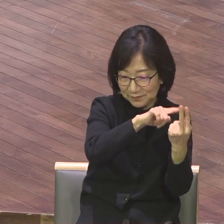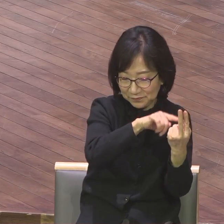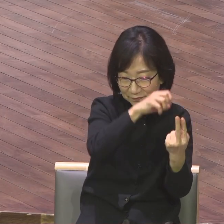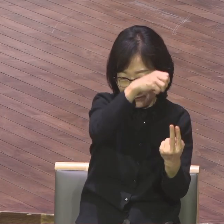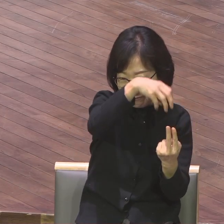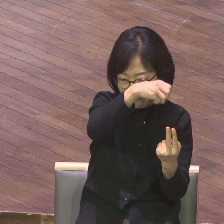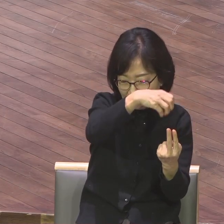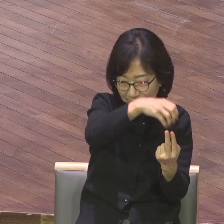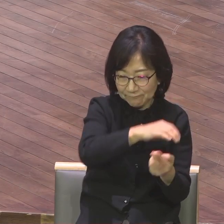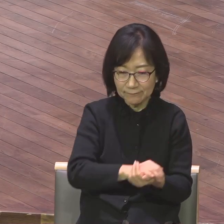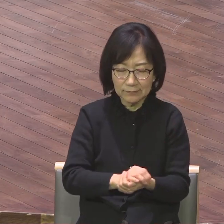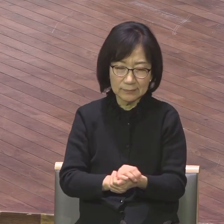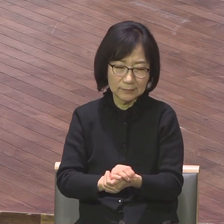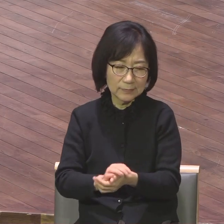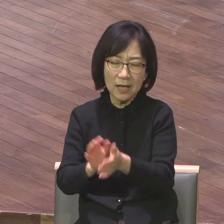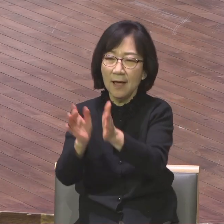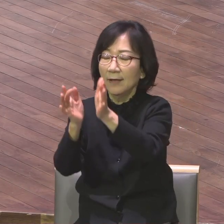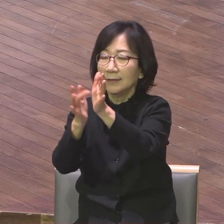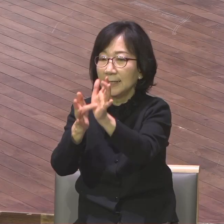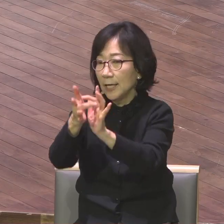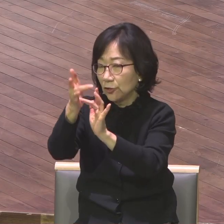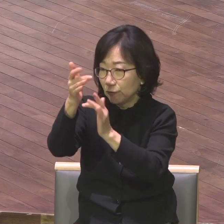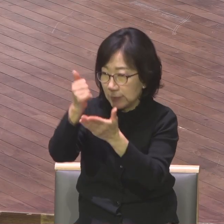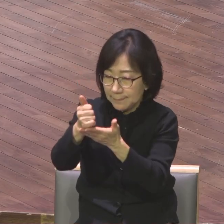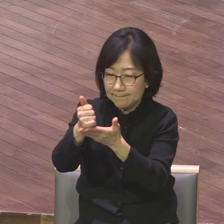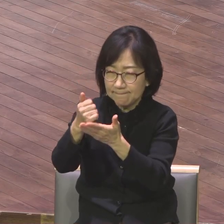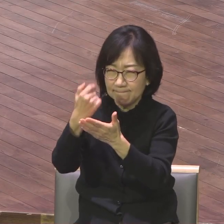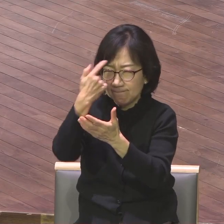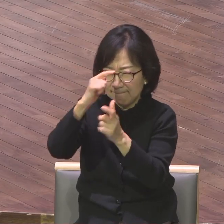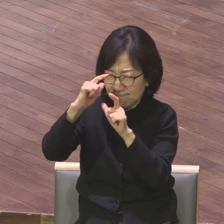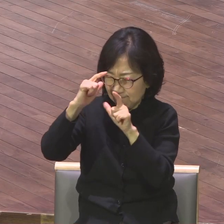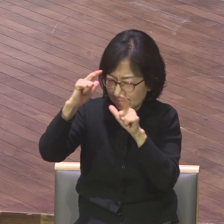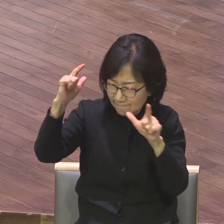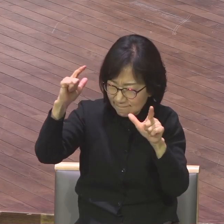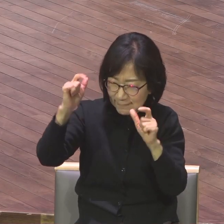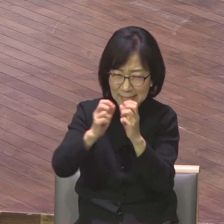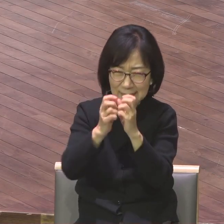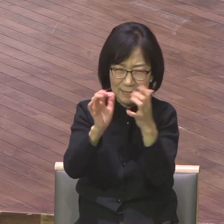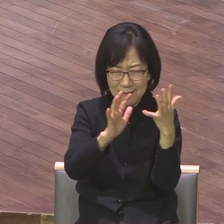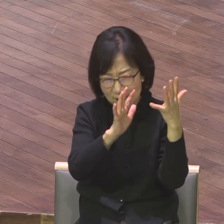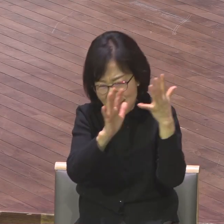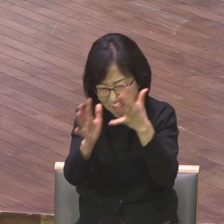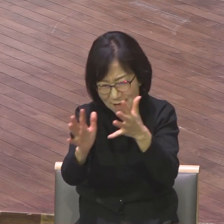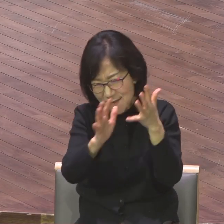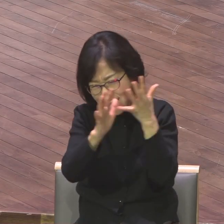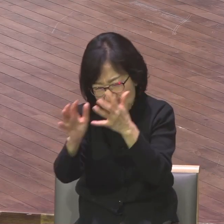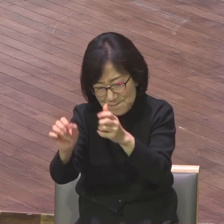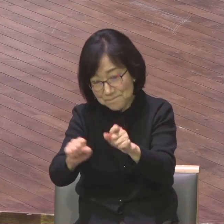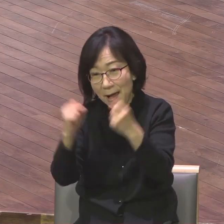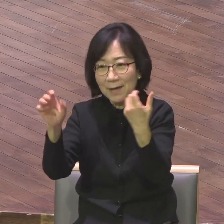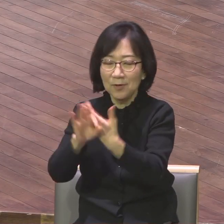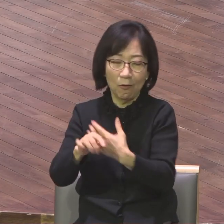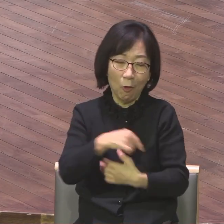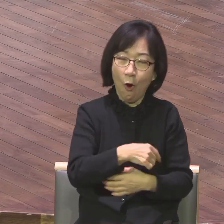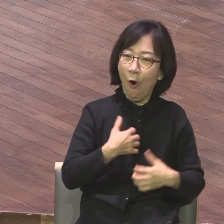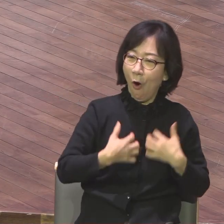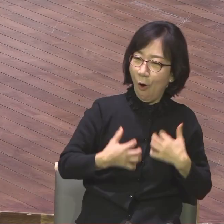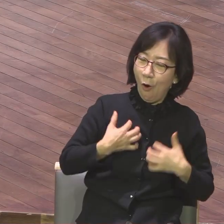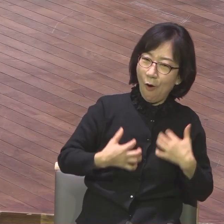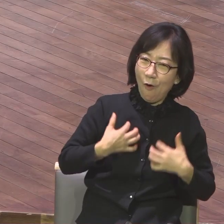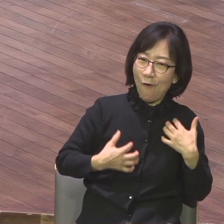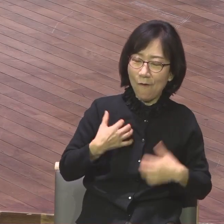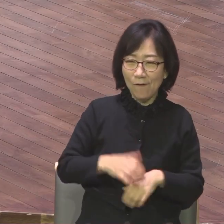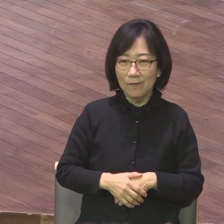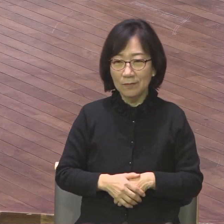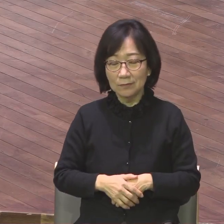예수님이 드러나면 드러날수록 기뻐했어요. 그 기쁨을 당시 유대 혼인잔치에 비유를